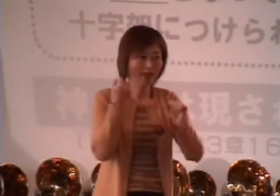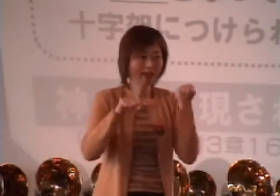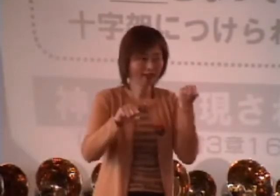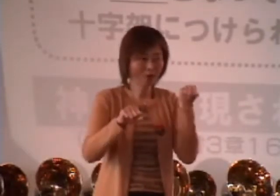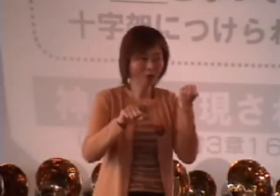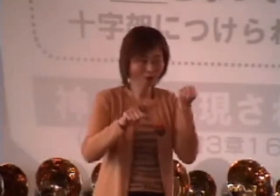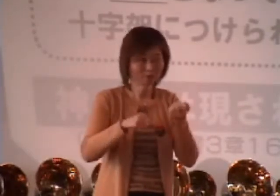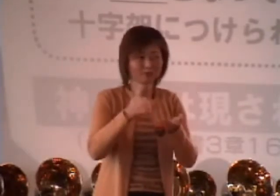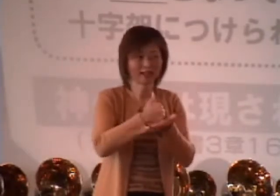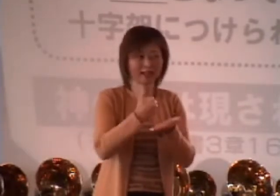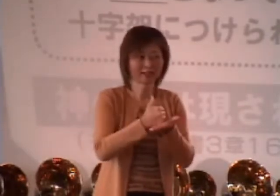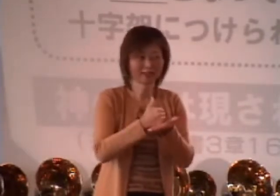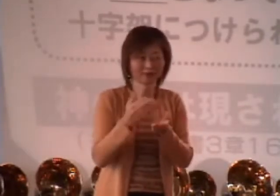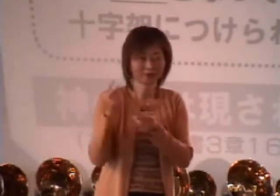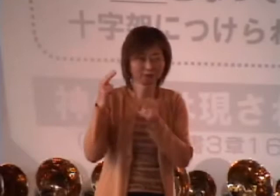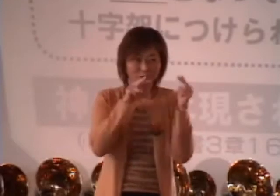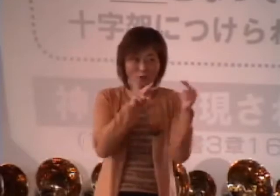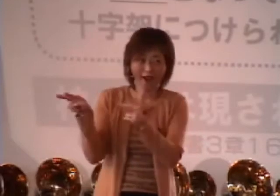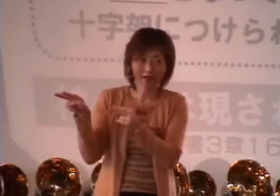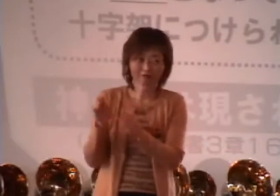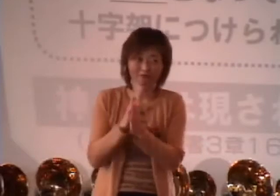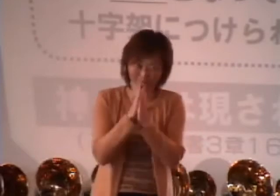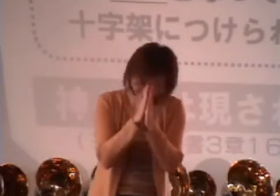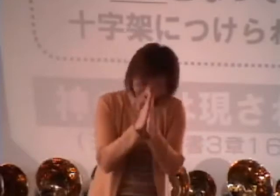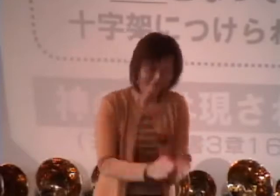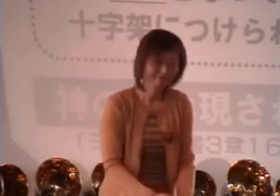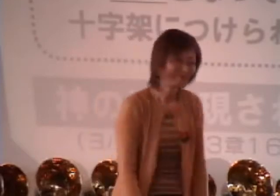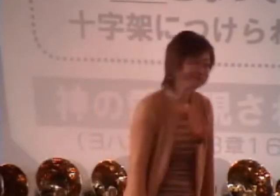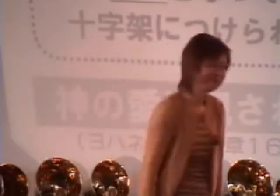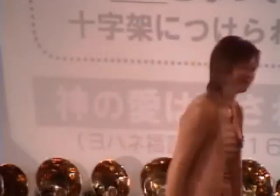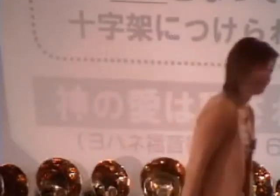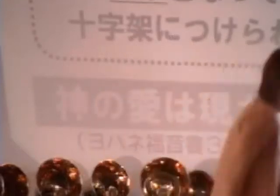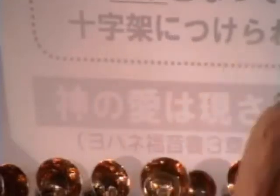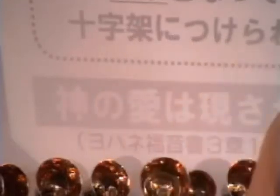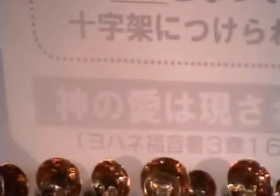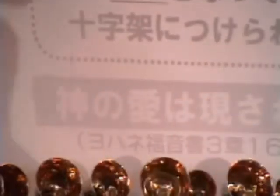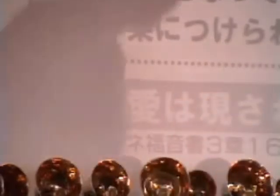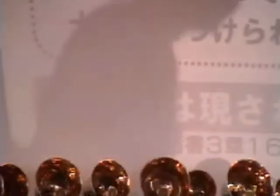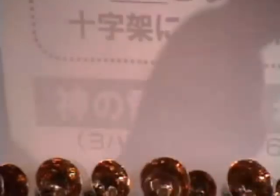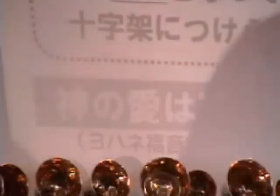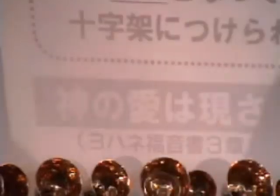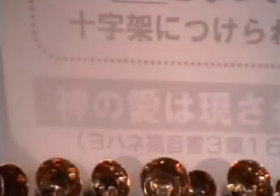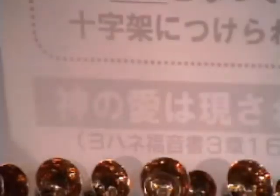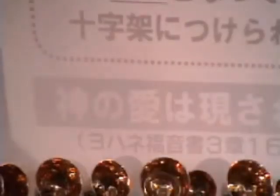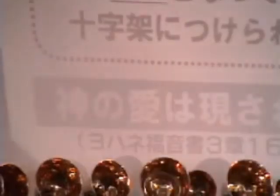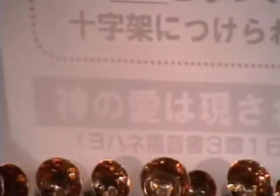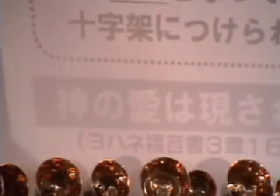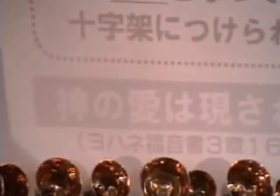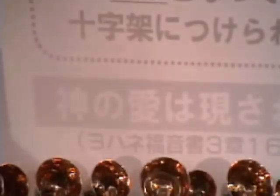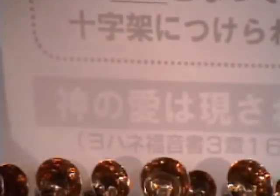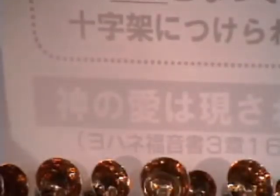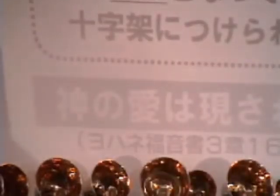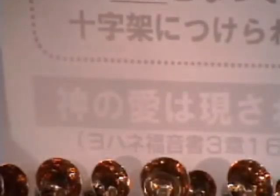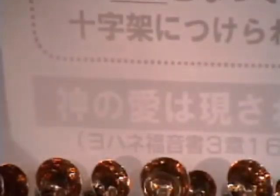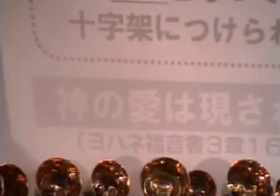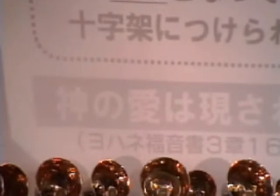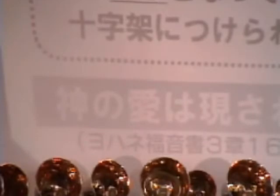エジプトから出てきてアラノをさまよっていた時、何が起こったでしょう